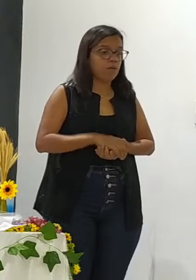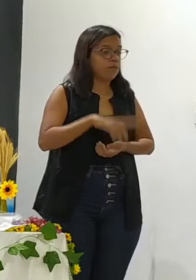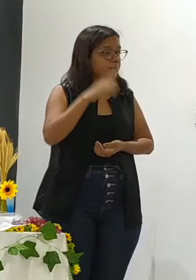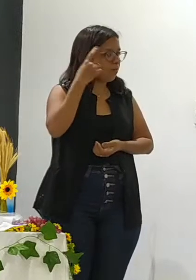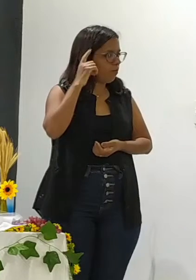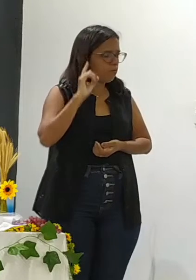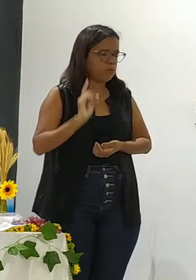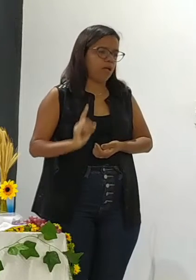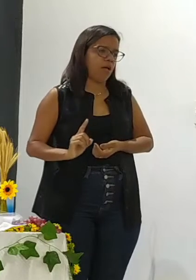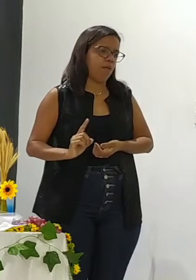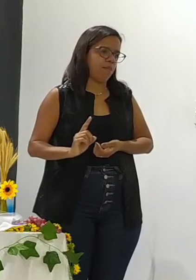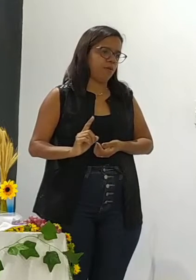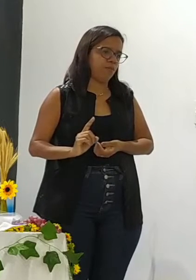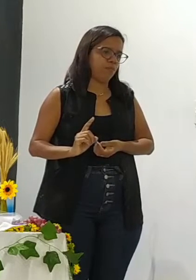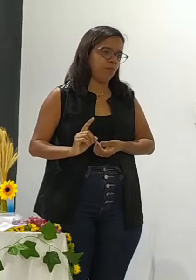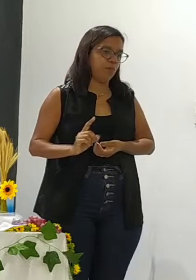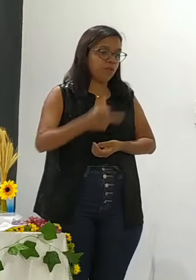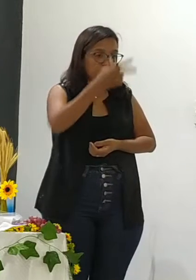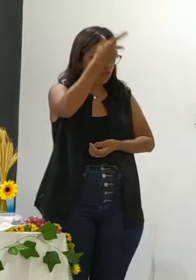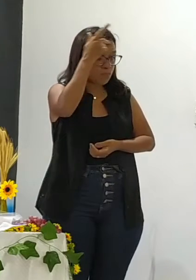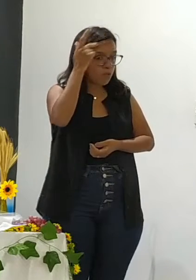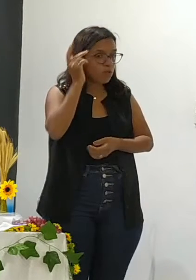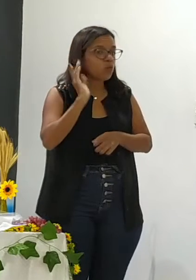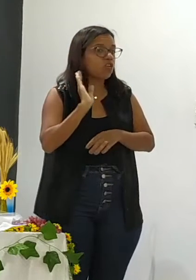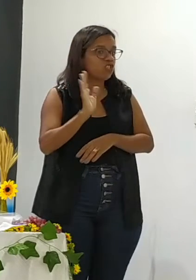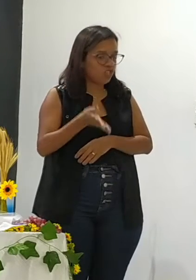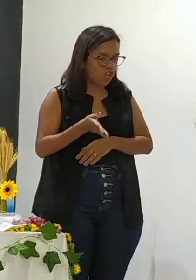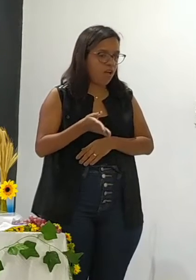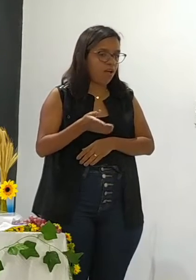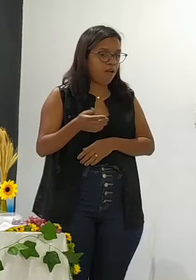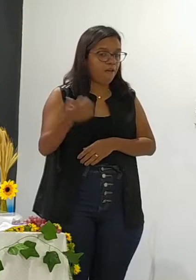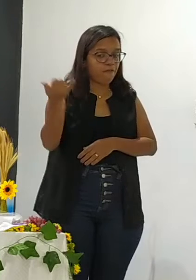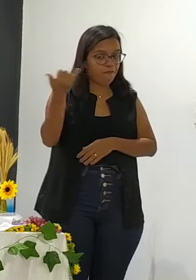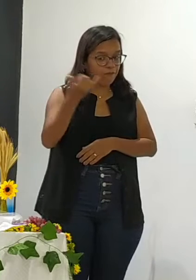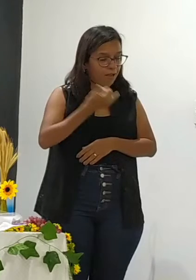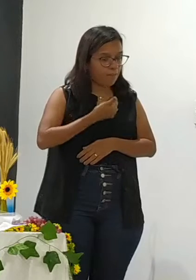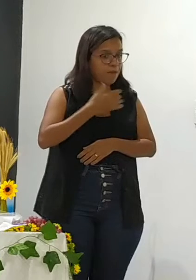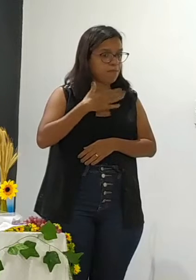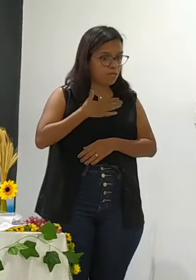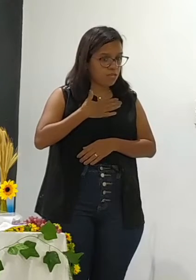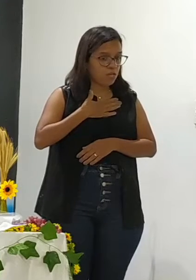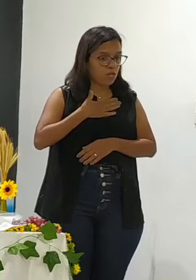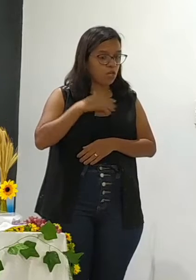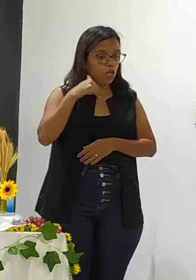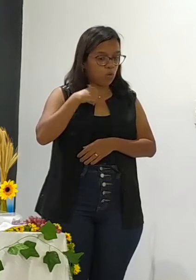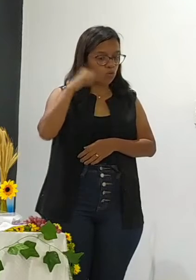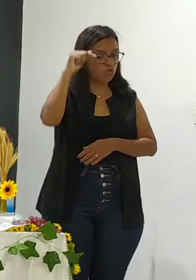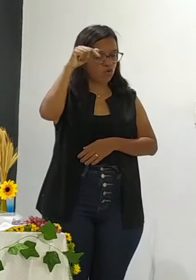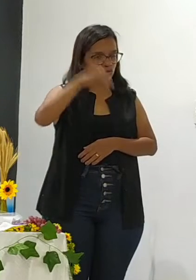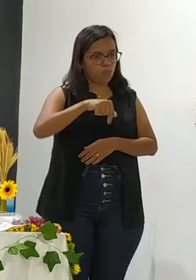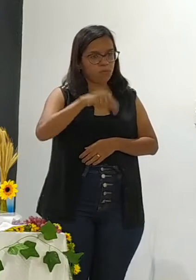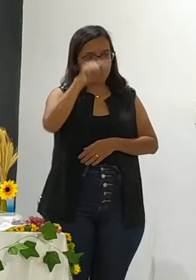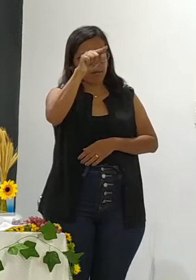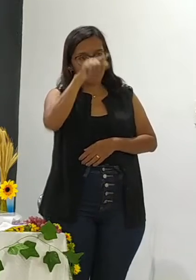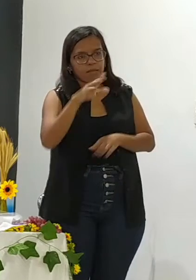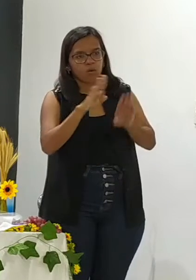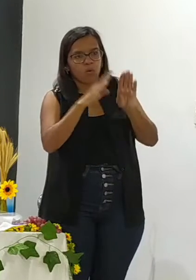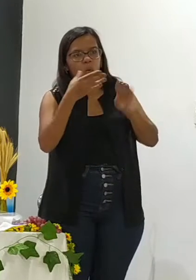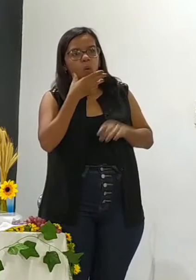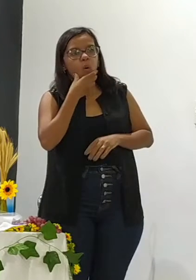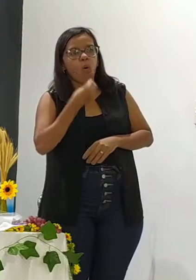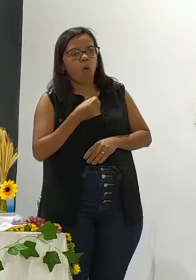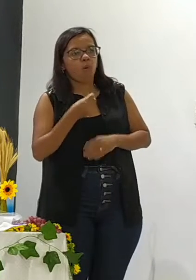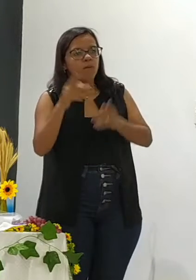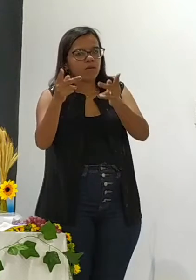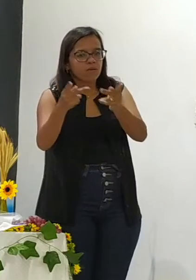ideia de quantas pessoas já vieram a mim e dizer assim: ó, eu só estou aqui por causa da recepção que aquele